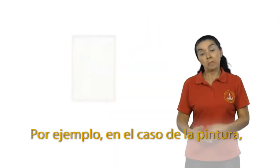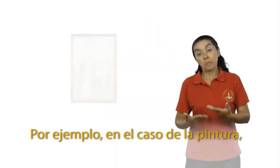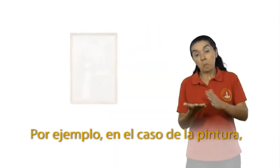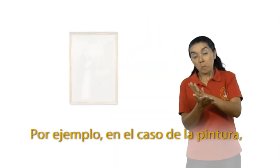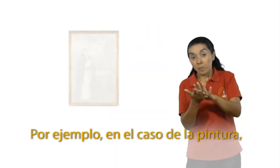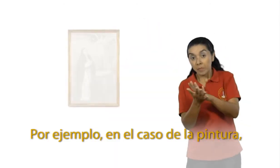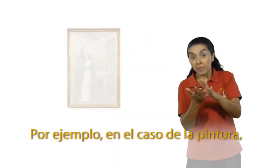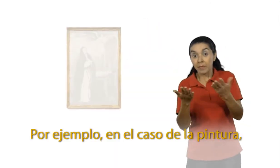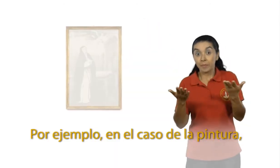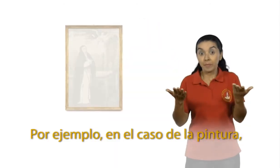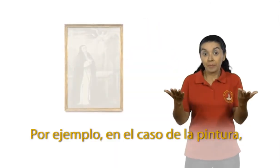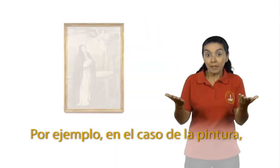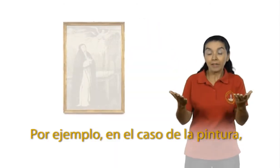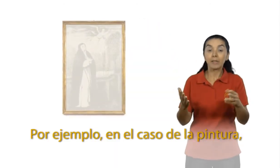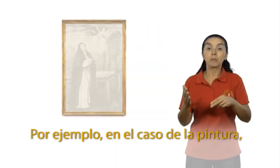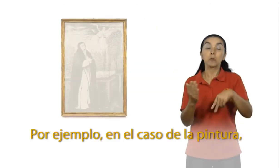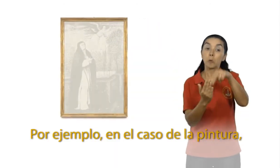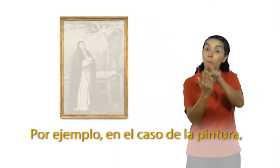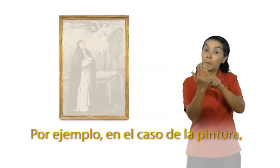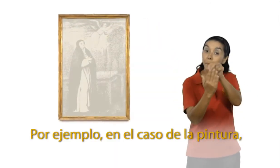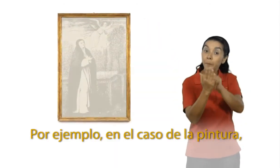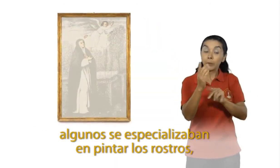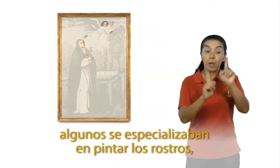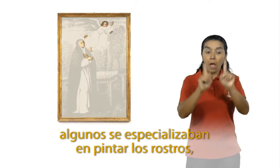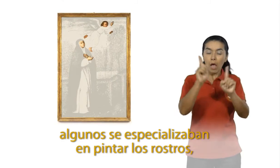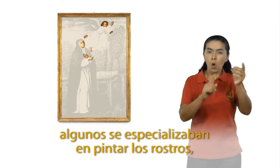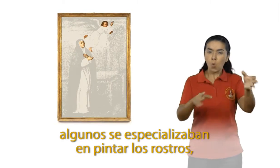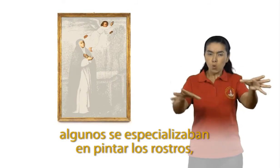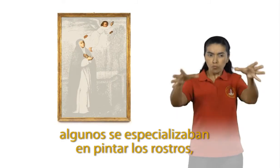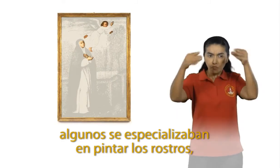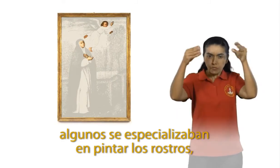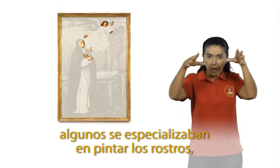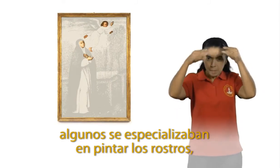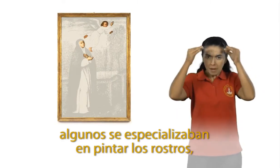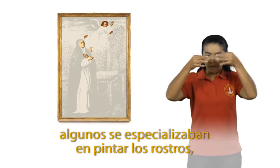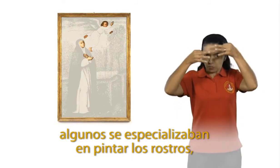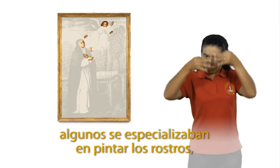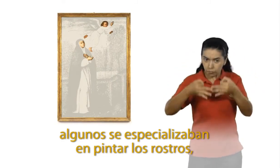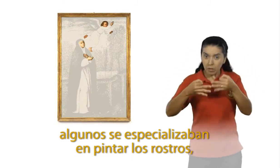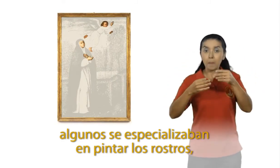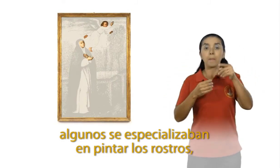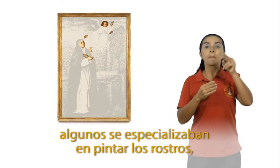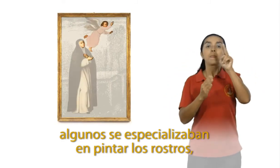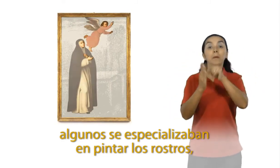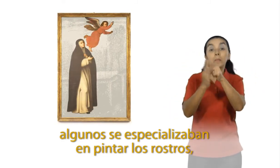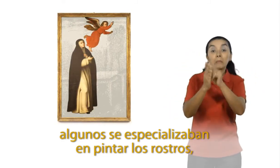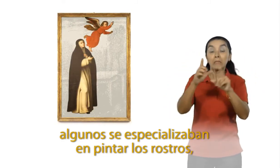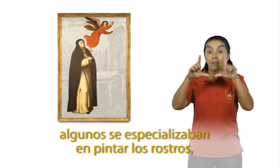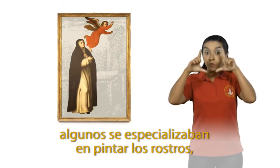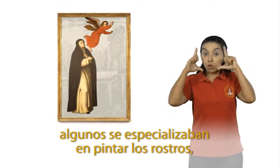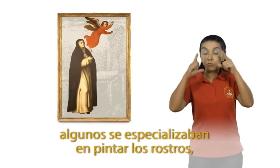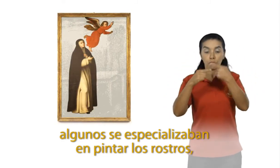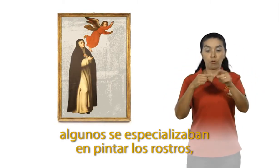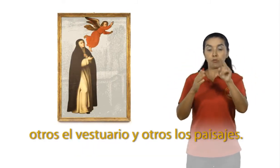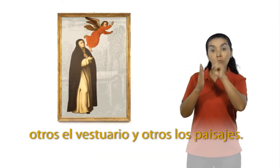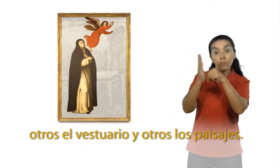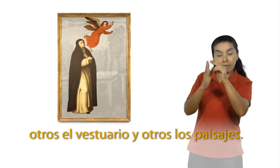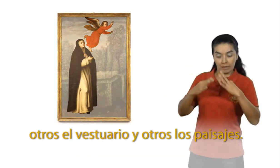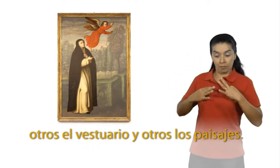Por ejemplo, en el caso de la pintura, algunos se especializaban en pintar los rostros, otros